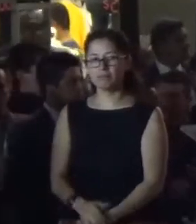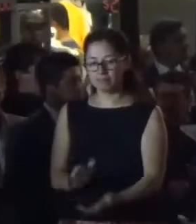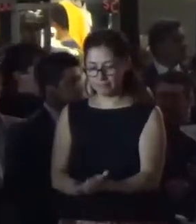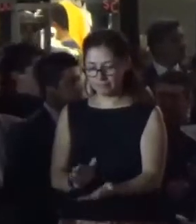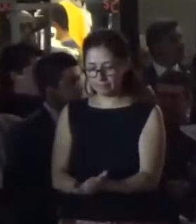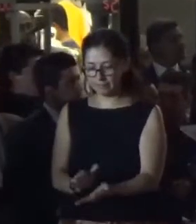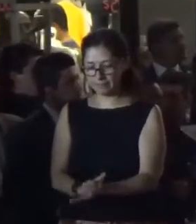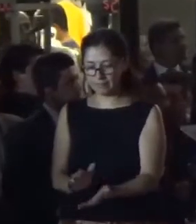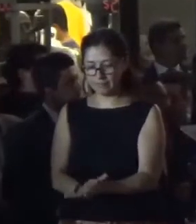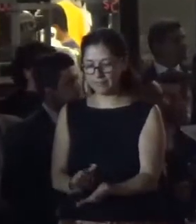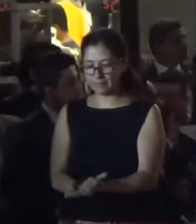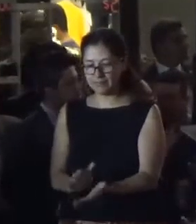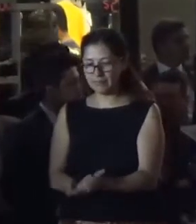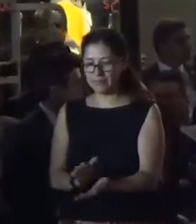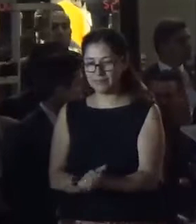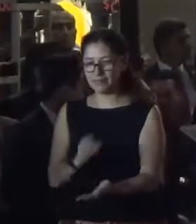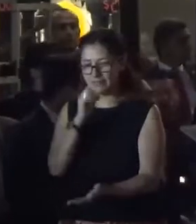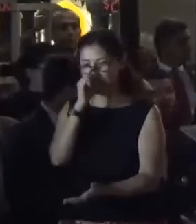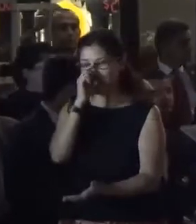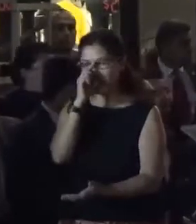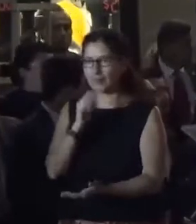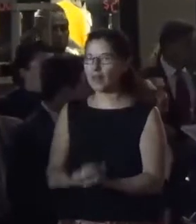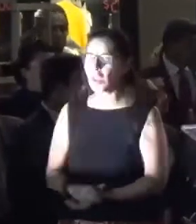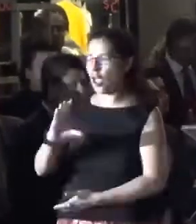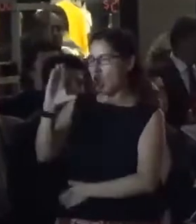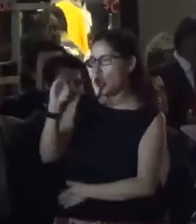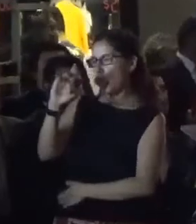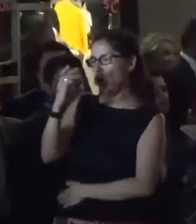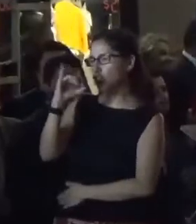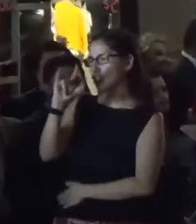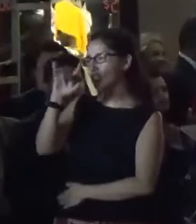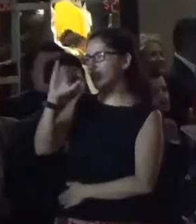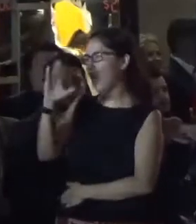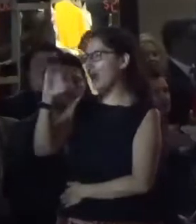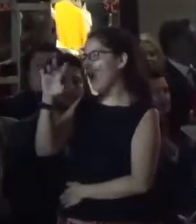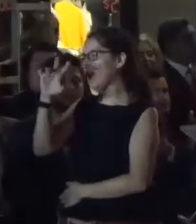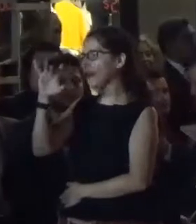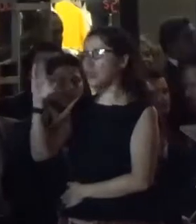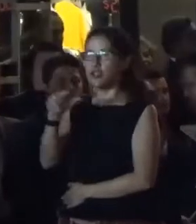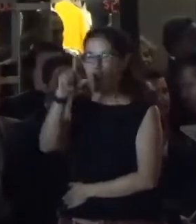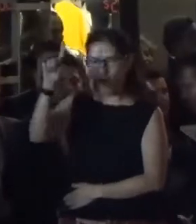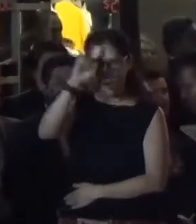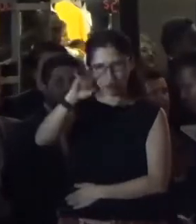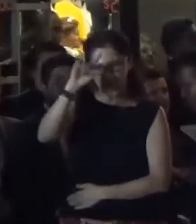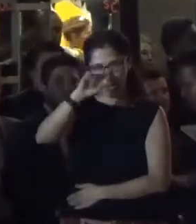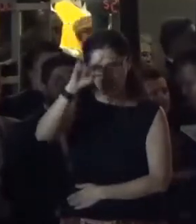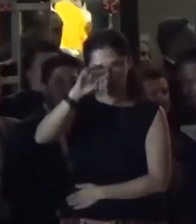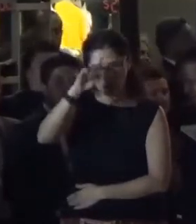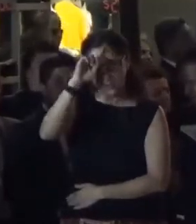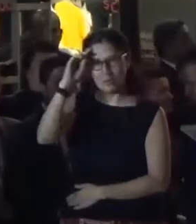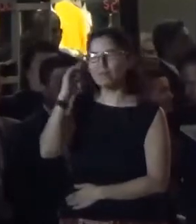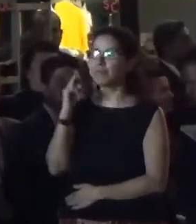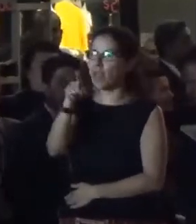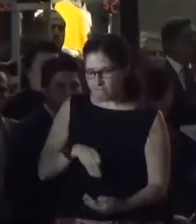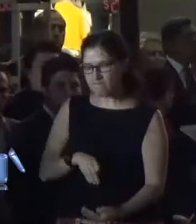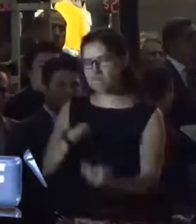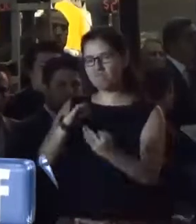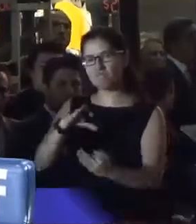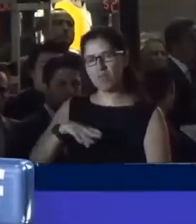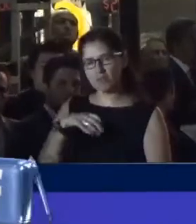Comunicadores Potosinos. Muy buen día, buena noche o buena tarde, sea el momento en el que consultes esta nota.